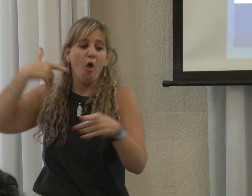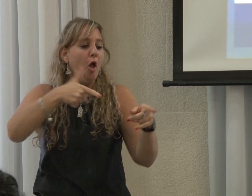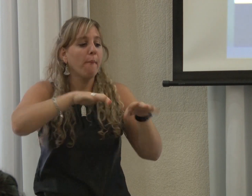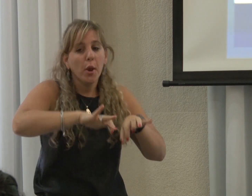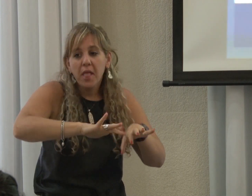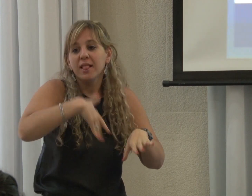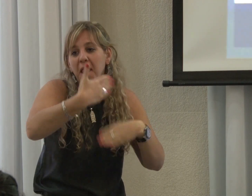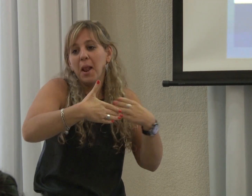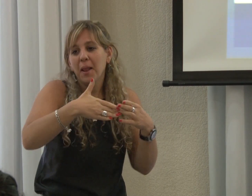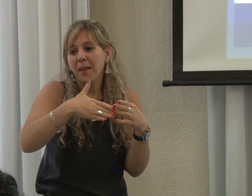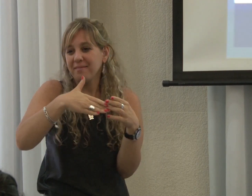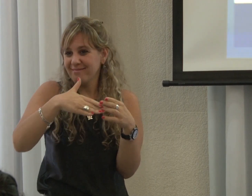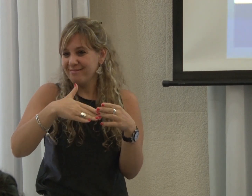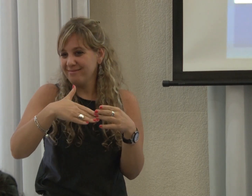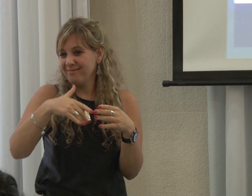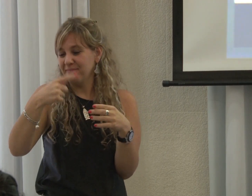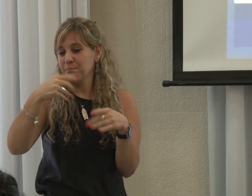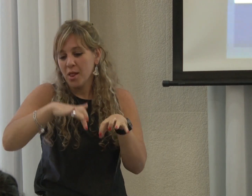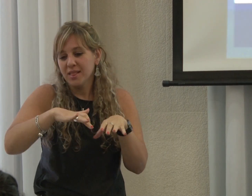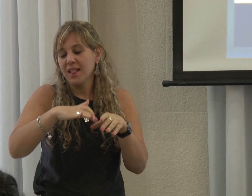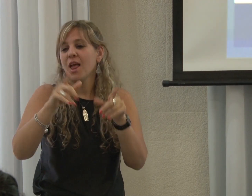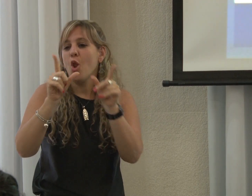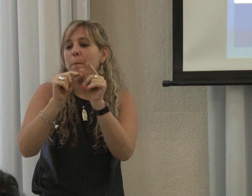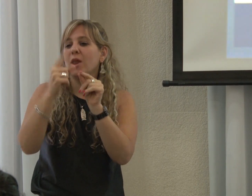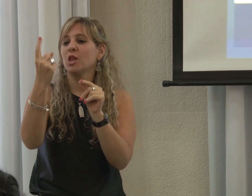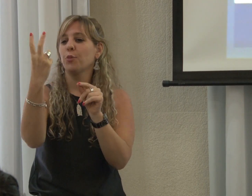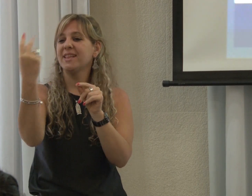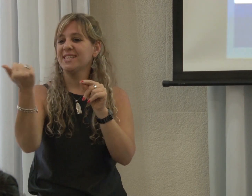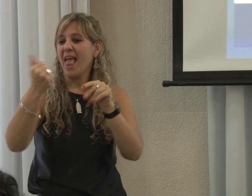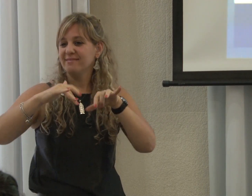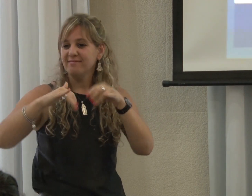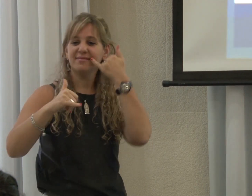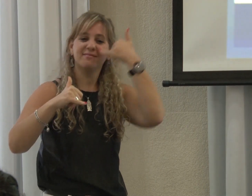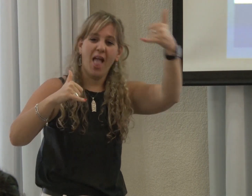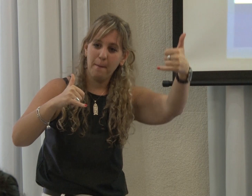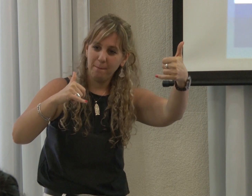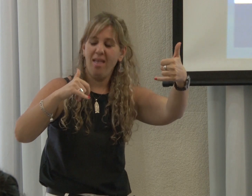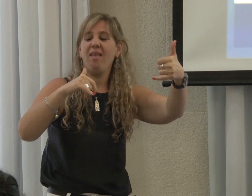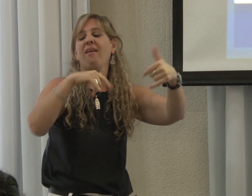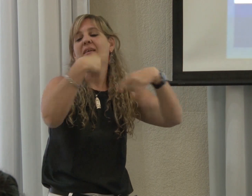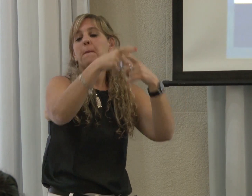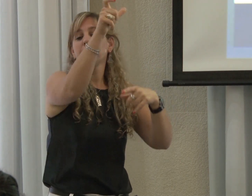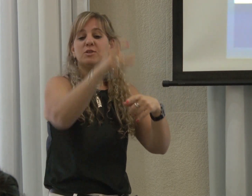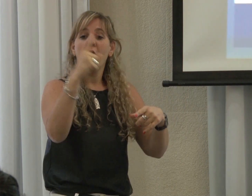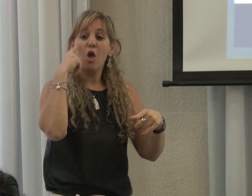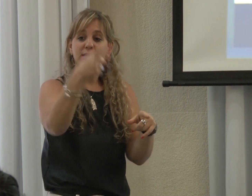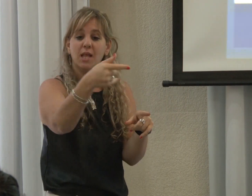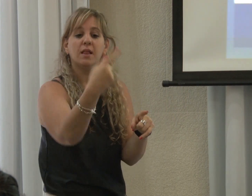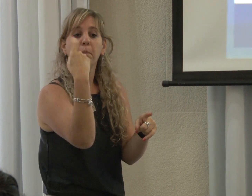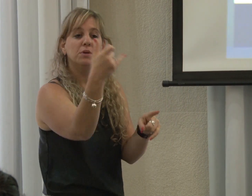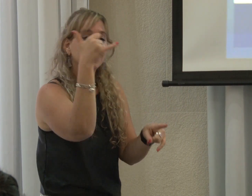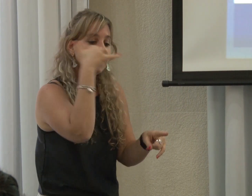esto no es ahora con el avance de la tecnología, esto es cuando recién empezó la tecnología. Antes podíamos llamar al 126, y había un mediador